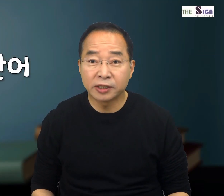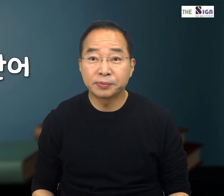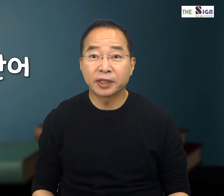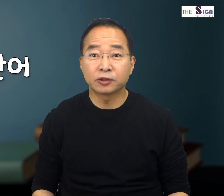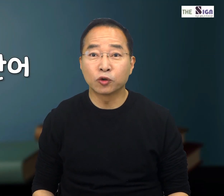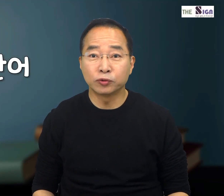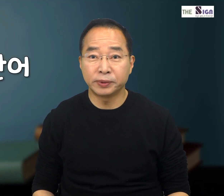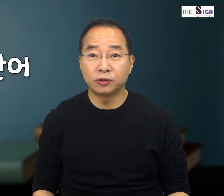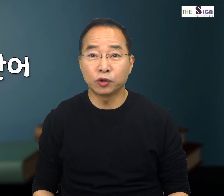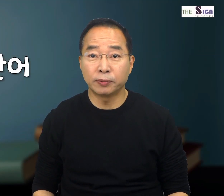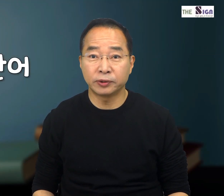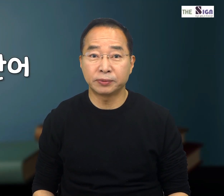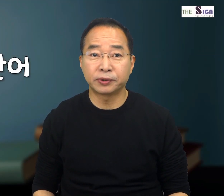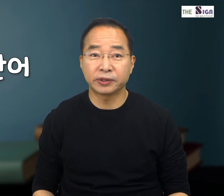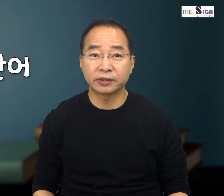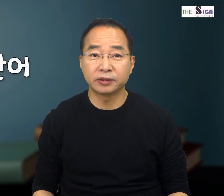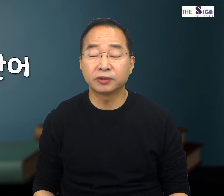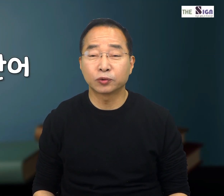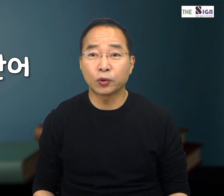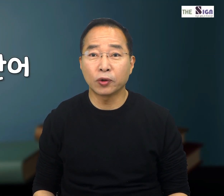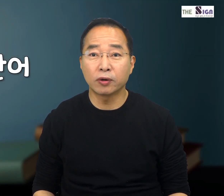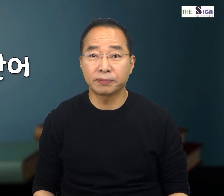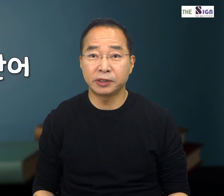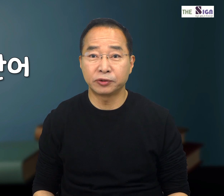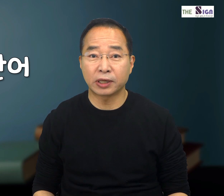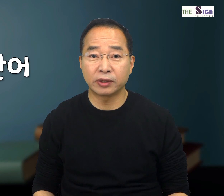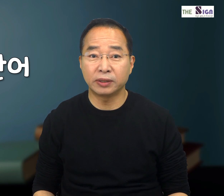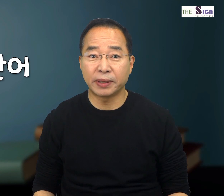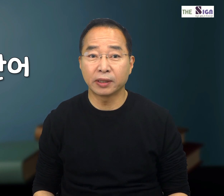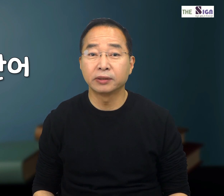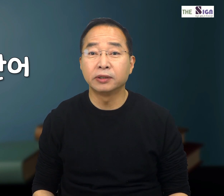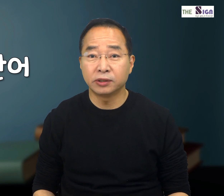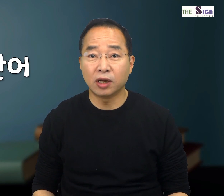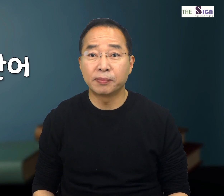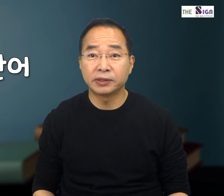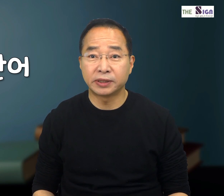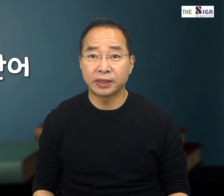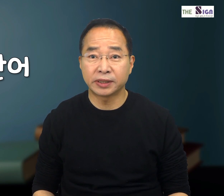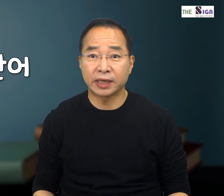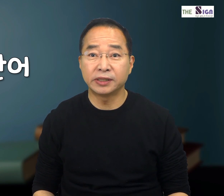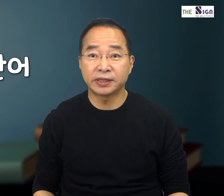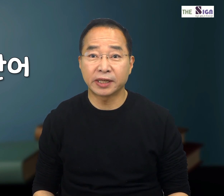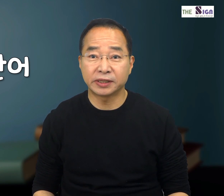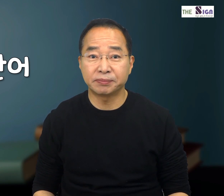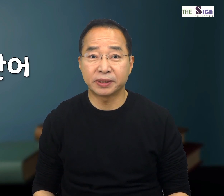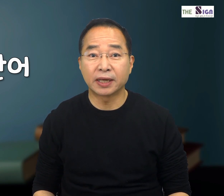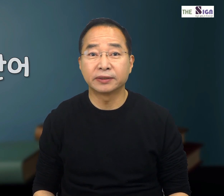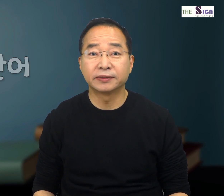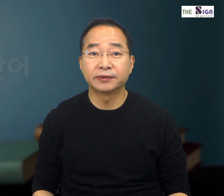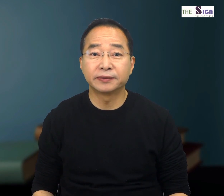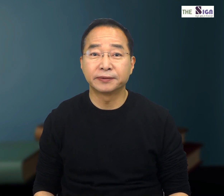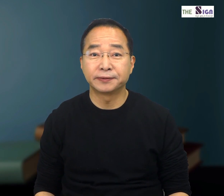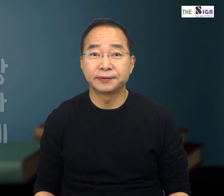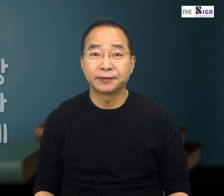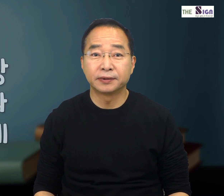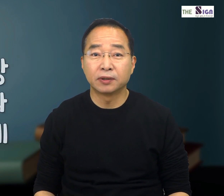안녕하십니까. 전국민 수어 배우기 프로젝트 통역 필수단어 210번째 시간을 시작하겠습니다.